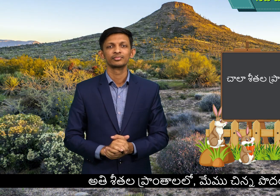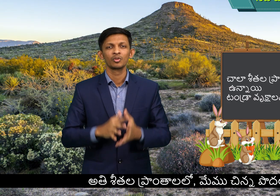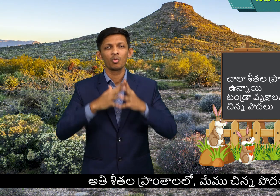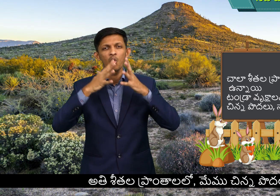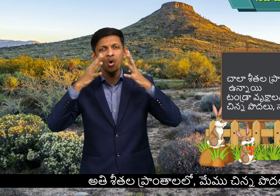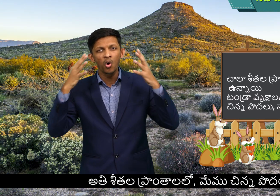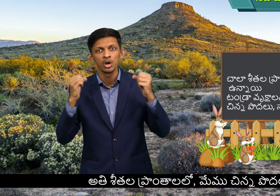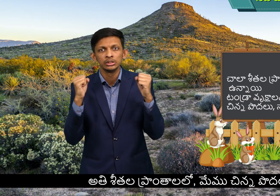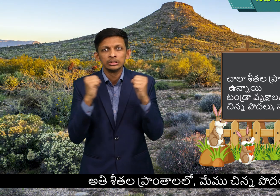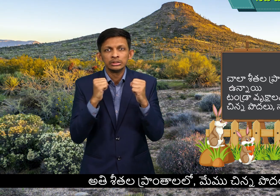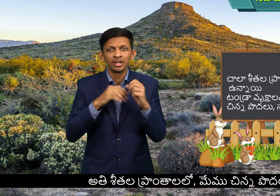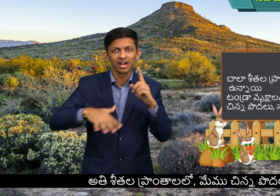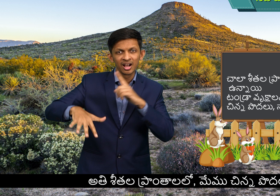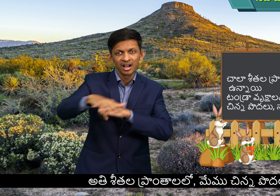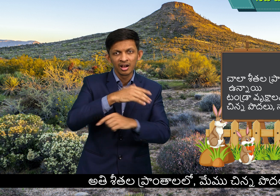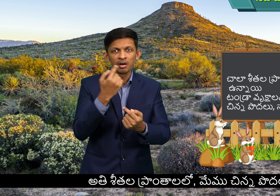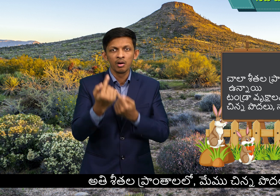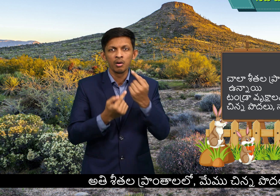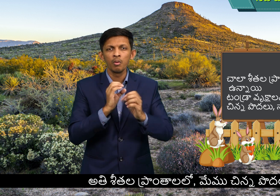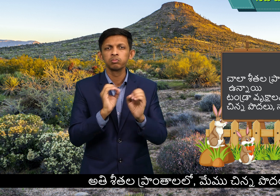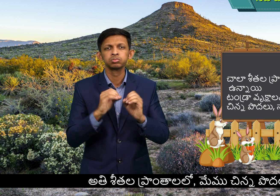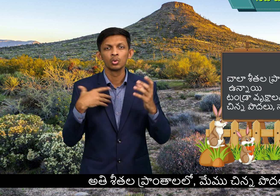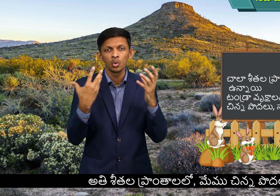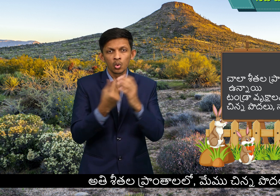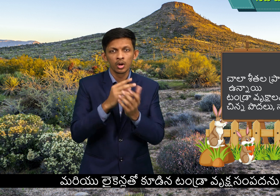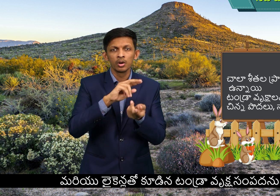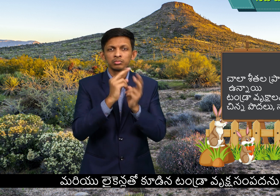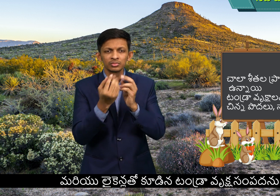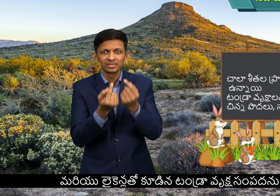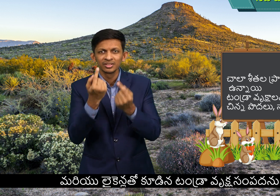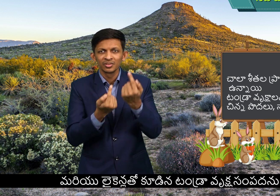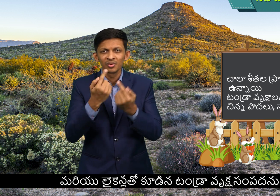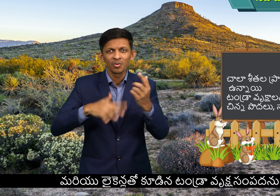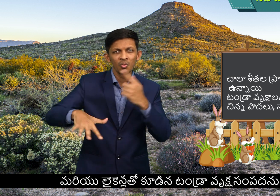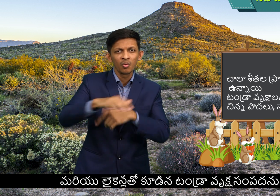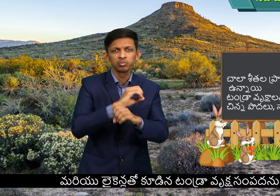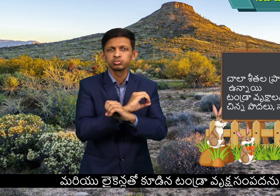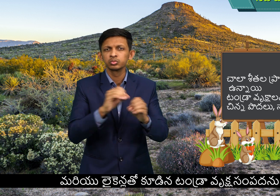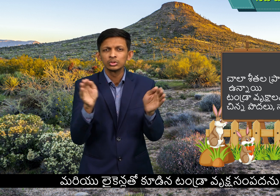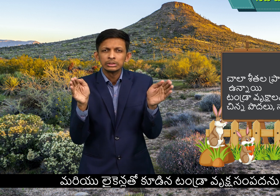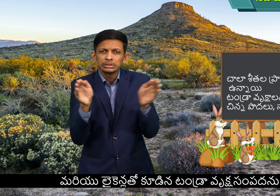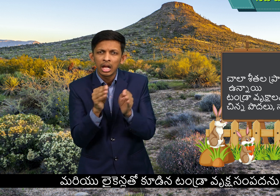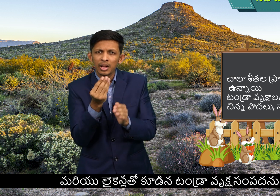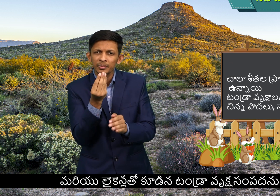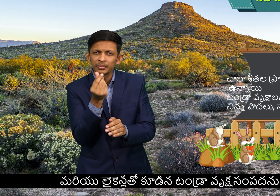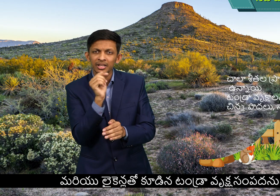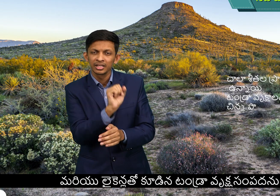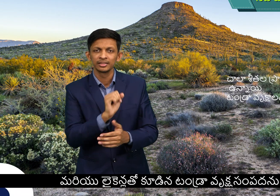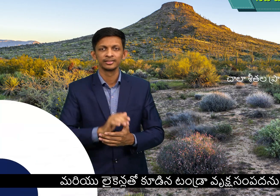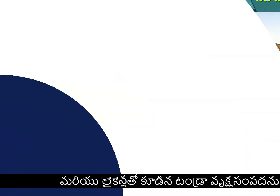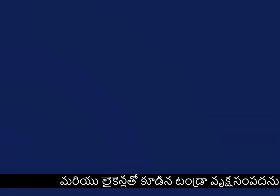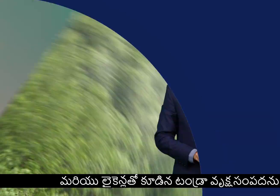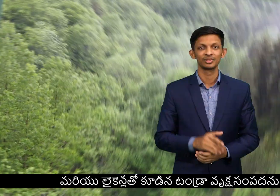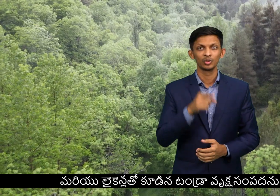అతి శీతల ప్రాంతాలలో మనం చిన్న పొదలు, నాచు మరియు లైకెన్లతో కూడిన టండ్రా వృక్ష